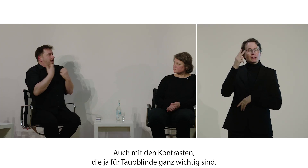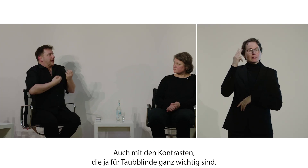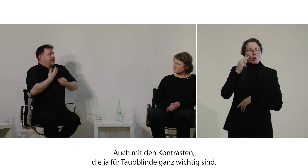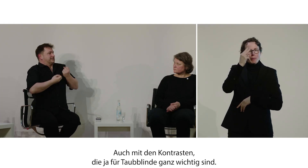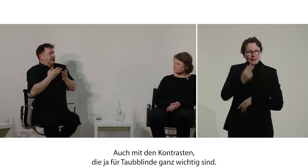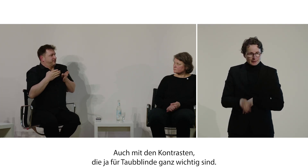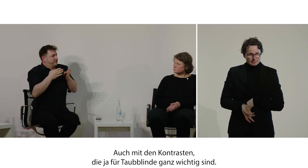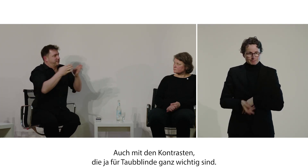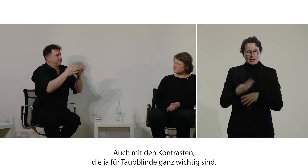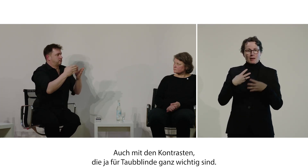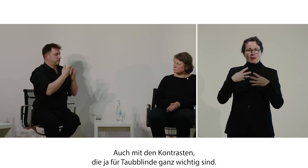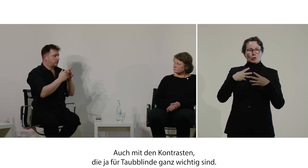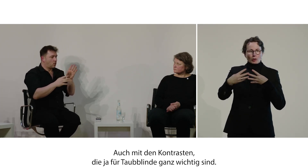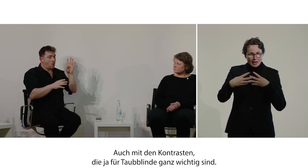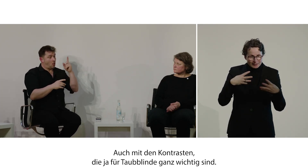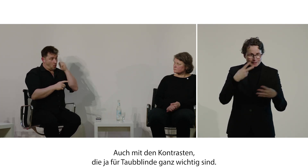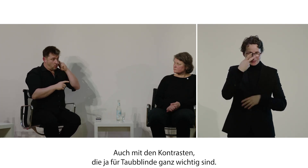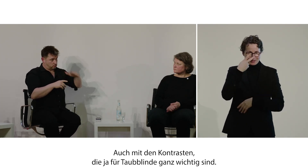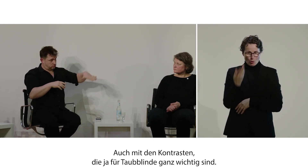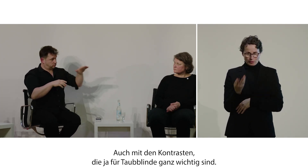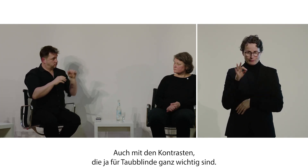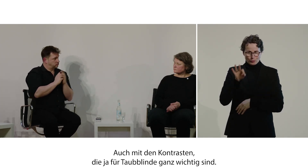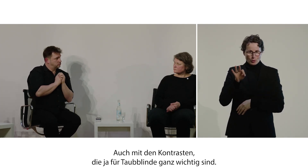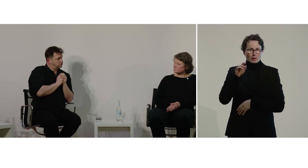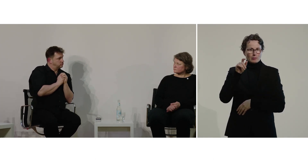den Kontrasten, die jetzt für Taubblinde ganz wichtig sind.